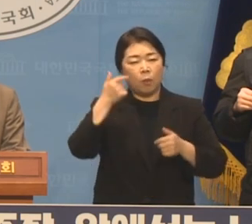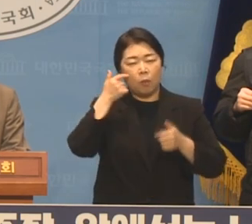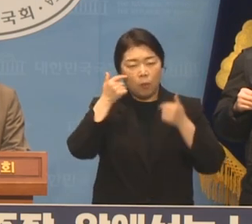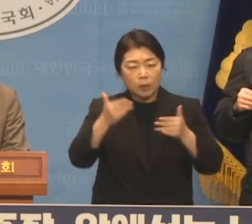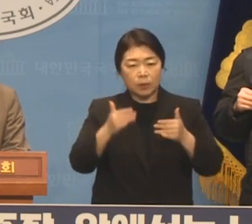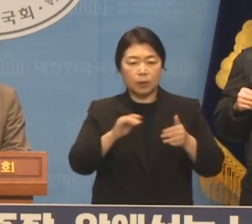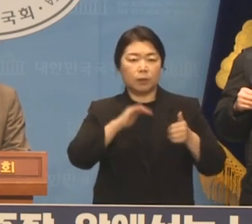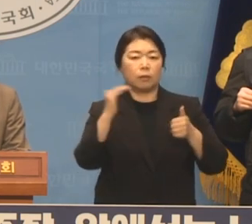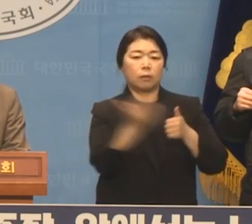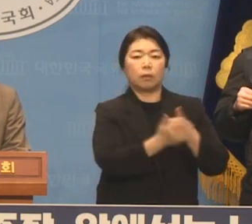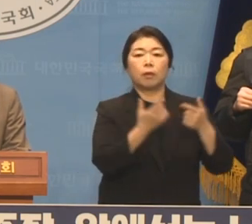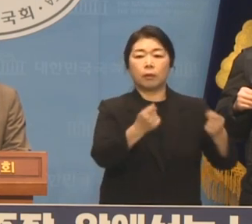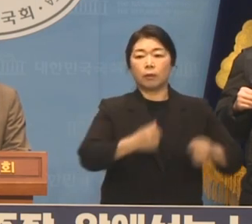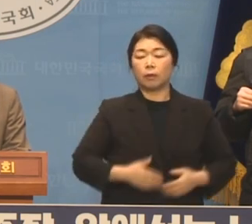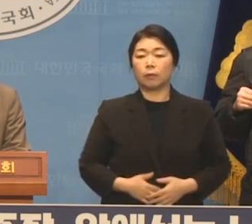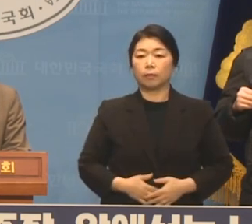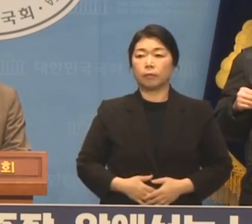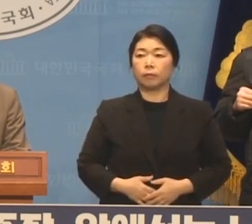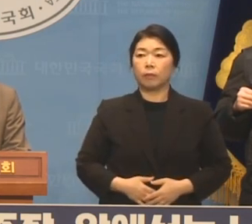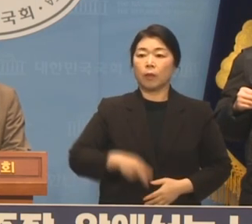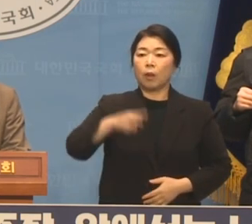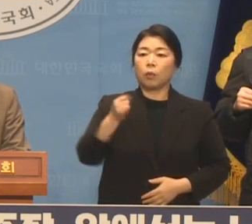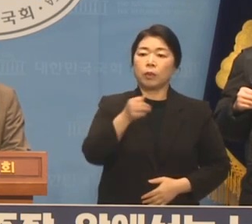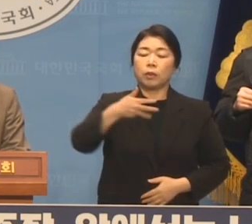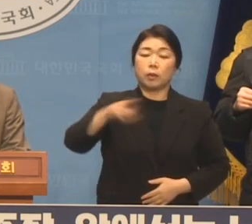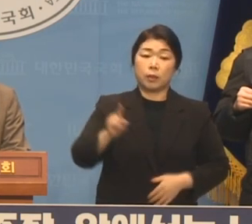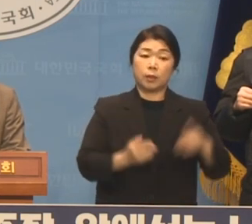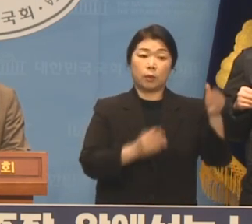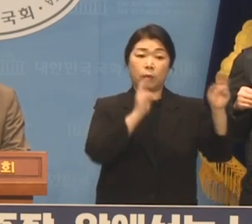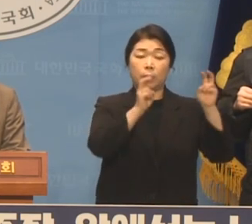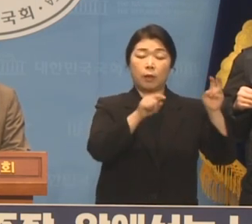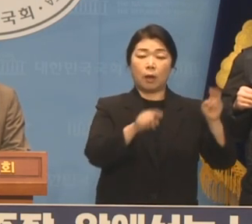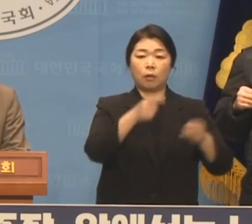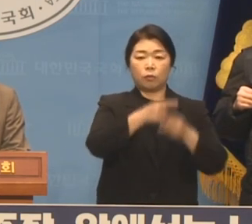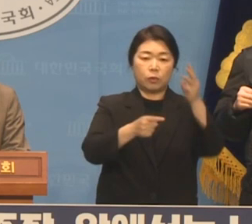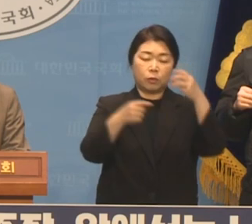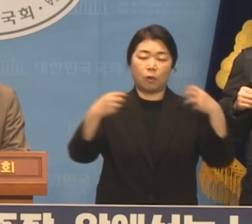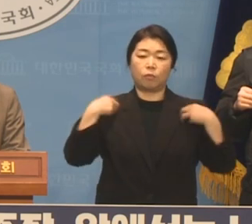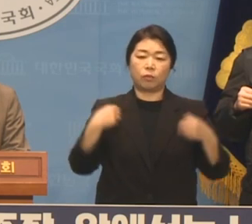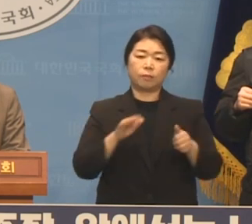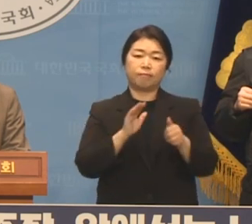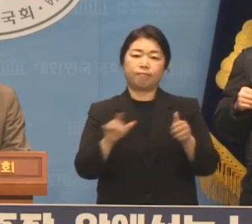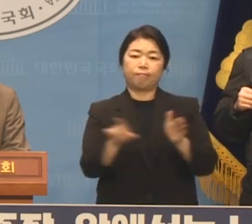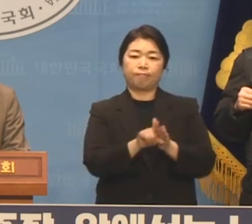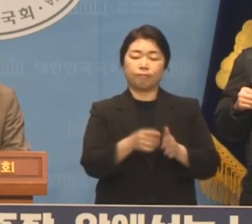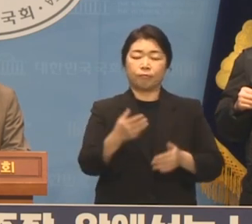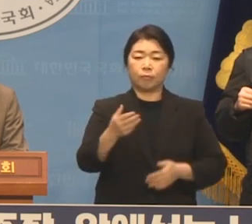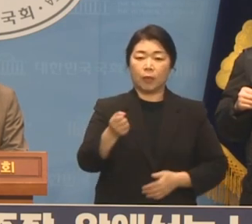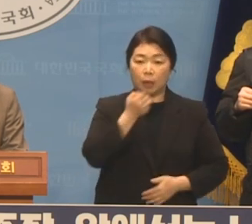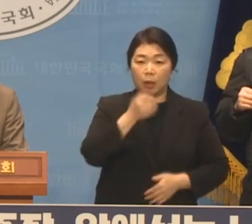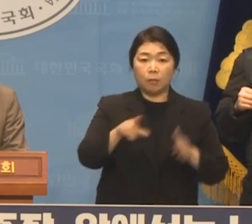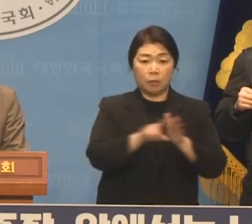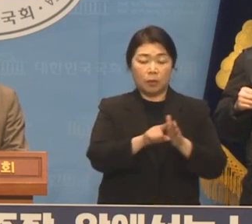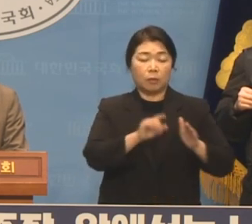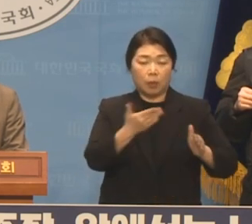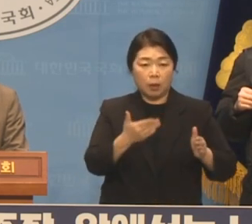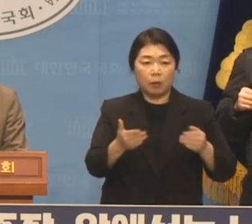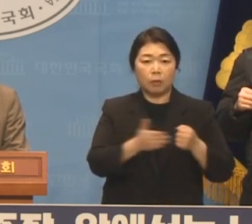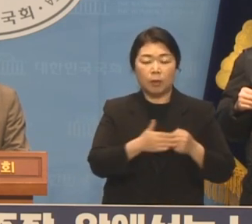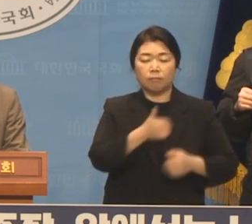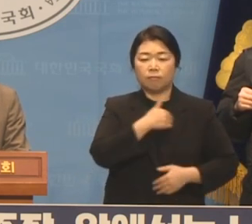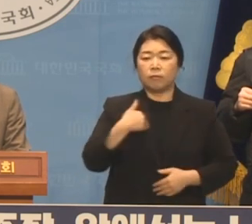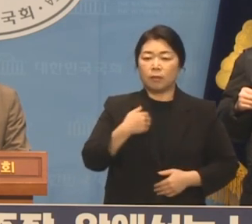상황입니다. 도이치아우토 사측이 현 윤석열 정권을 든든한 뒷배로 믿고 이 같은 일을 자행하고 있다는